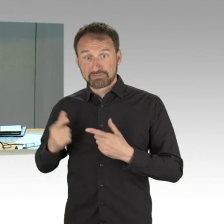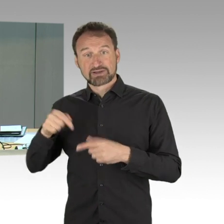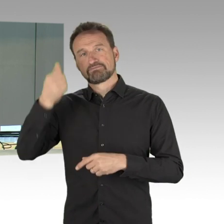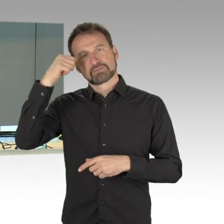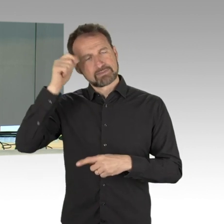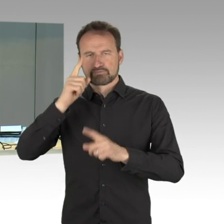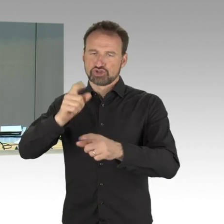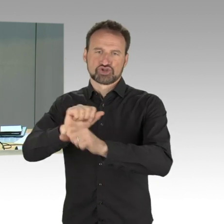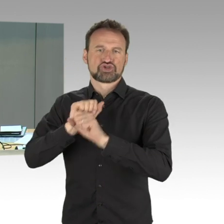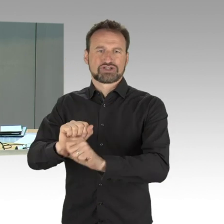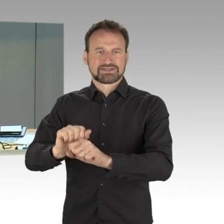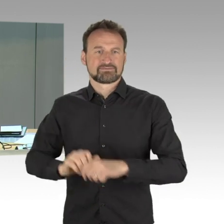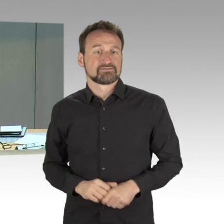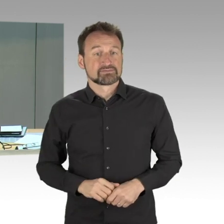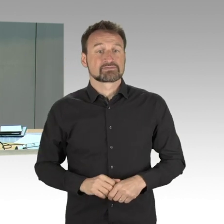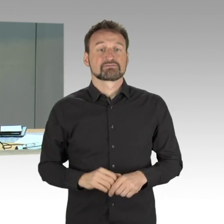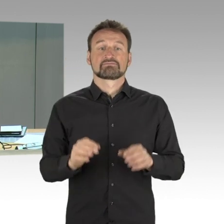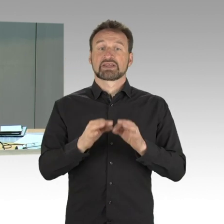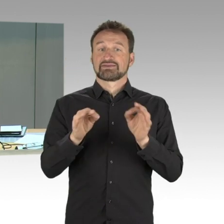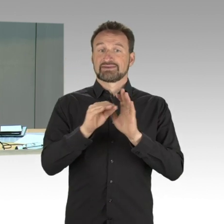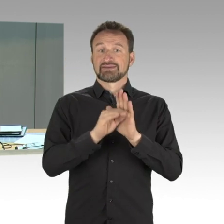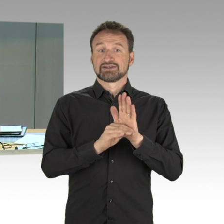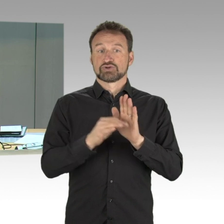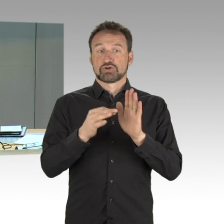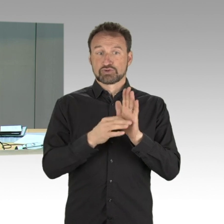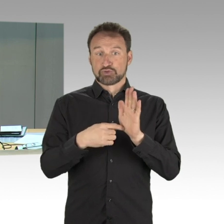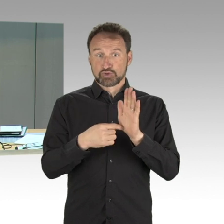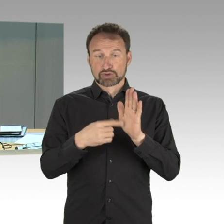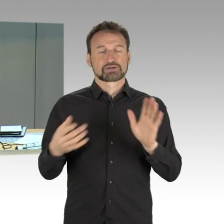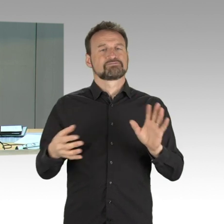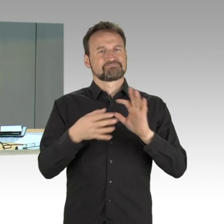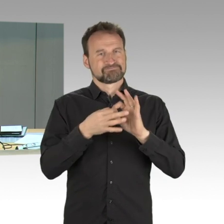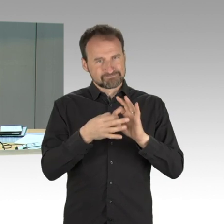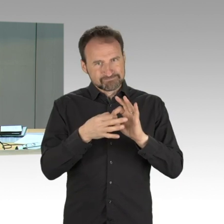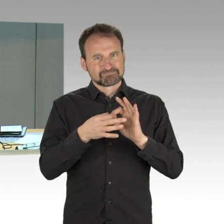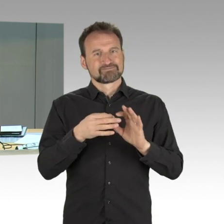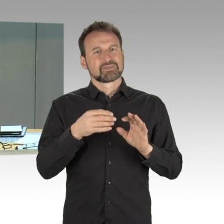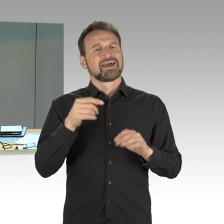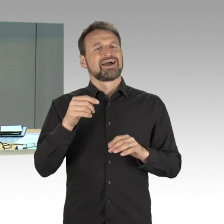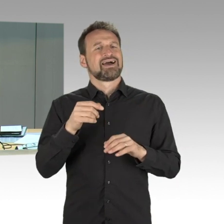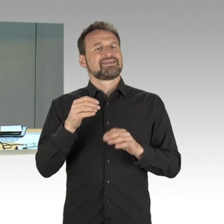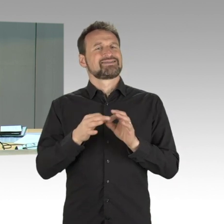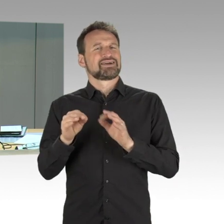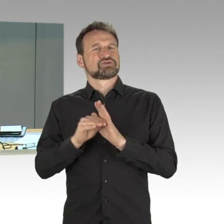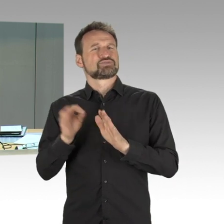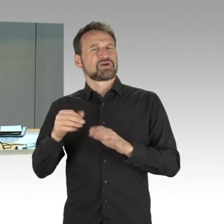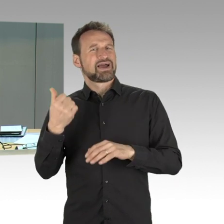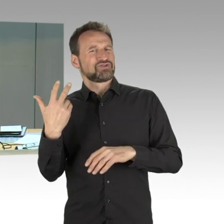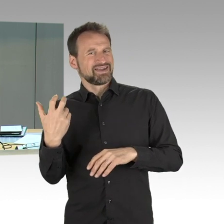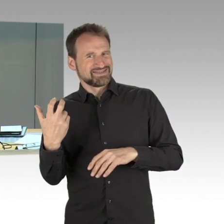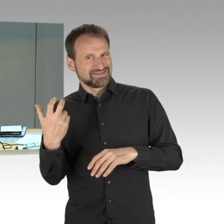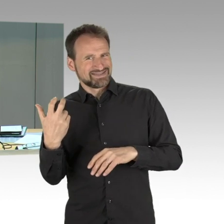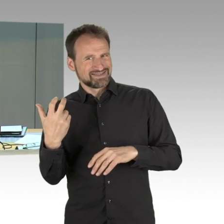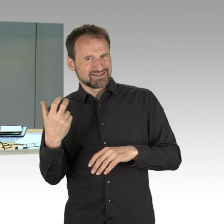18-1754, gegen jeden Antisemitismus, jüdisches Leben in Berlin schützen. Für die gemeinsame Besprechung steht den Fraktionen jeweils